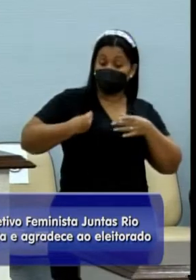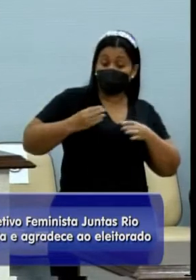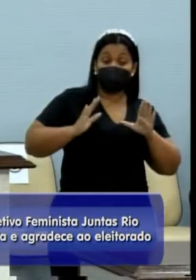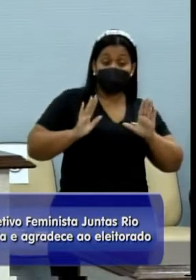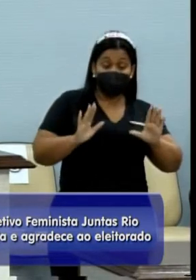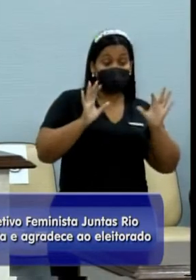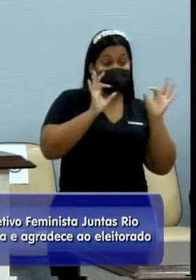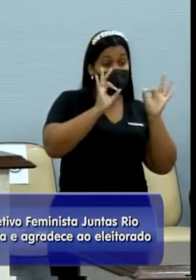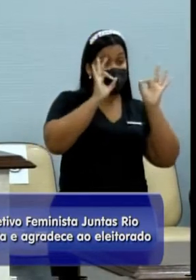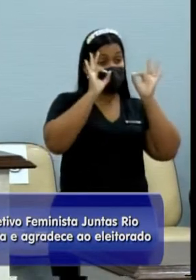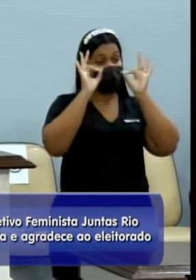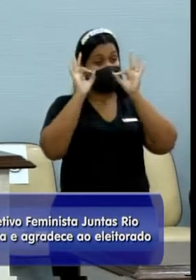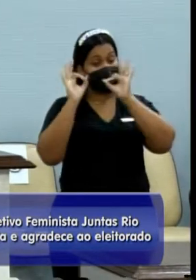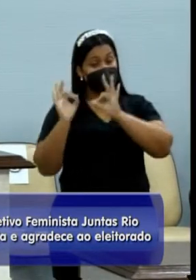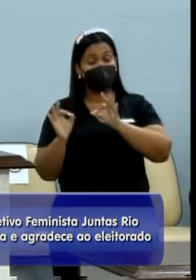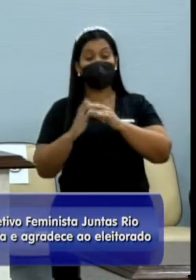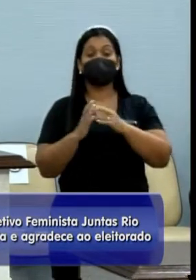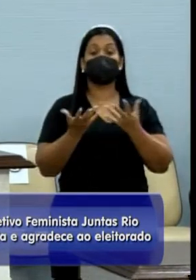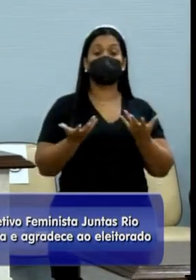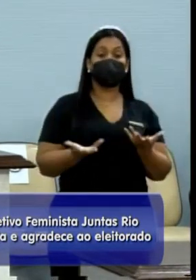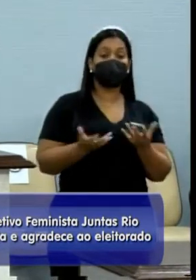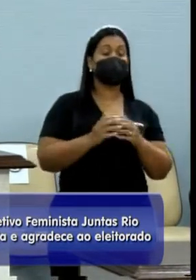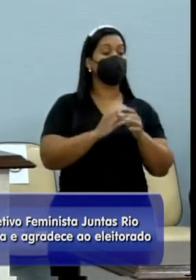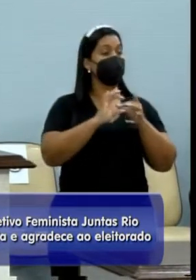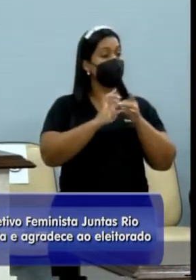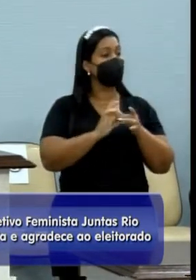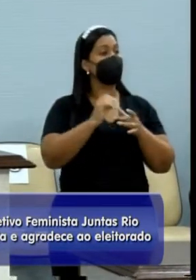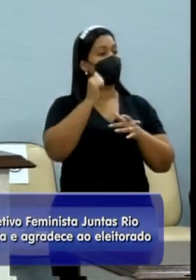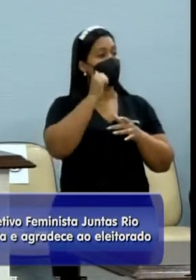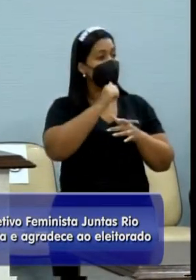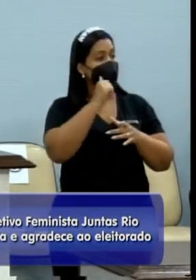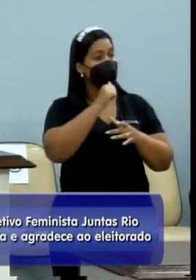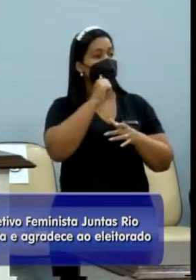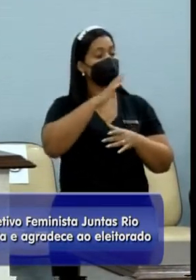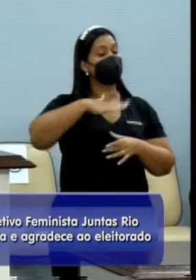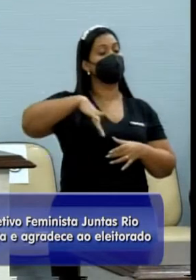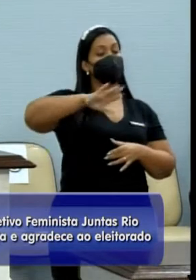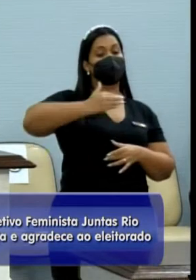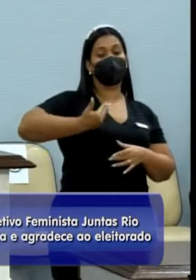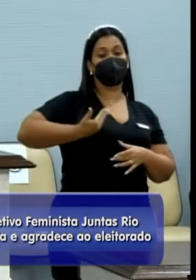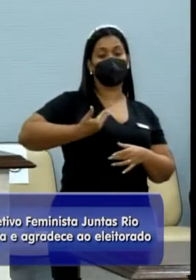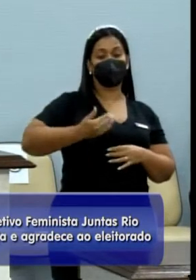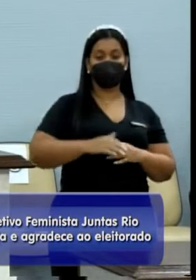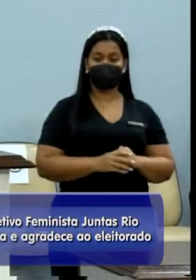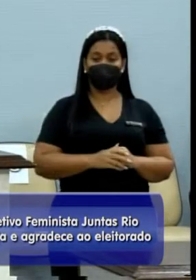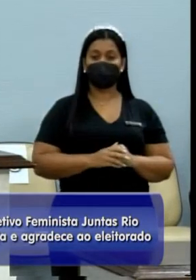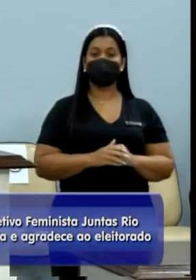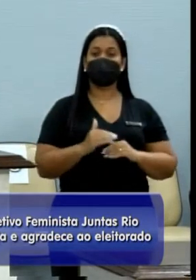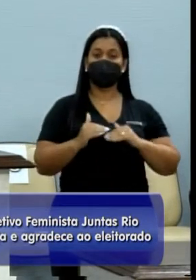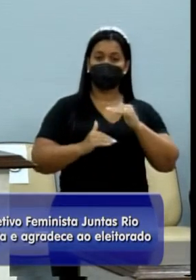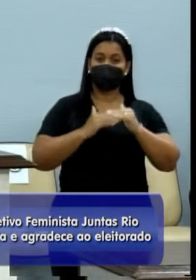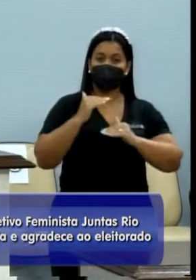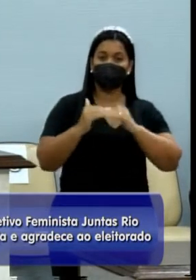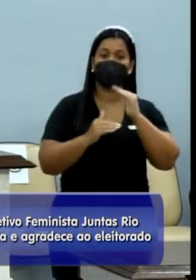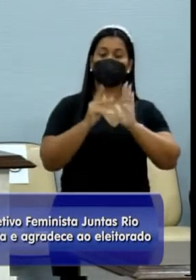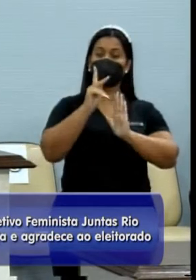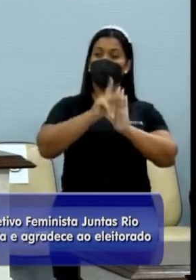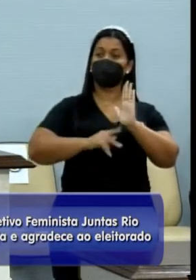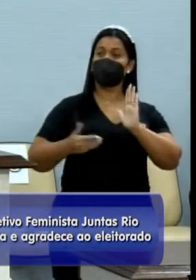mas acompanhando, me reunindo com as meninas, com as minhas camaradas, para construir esse